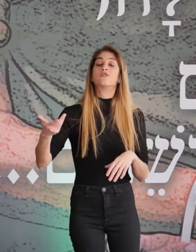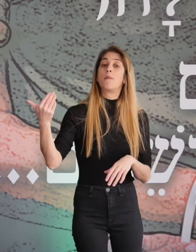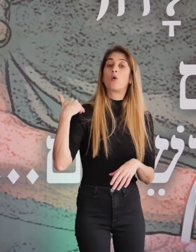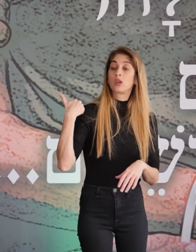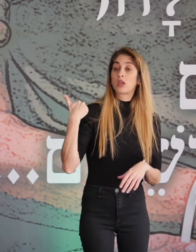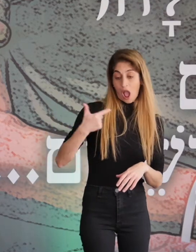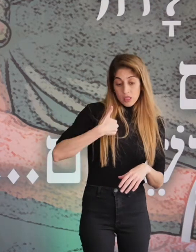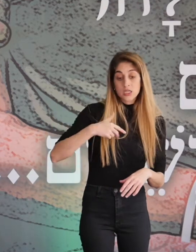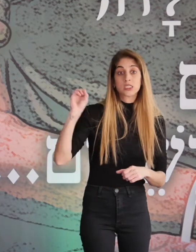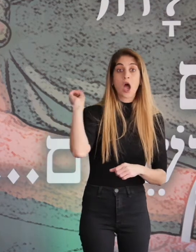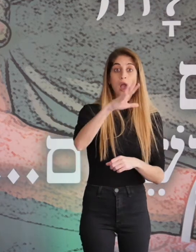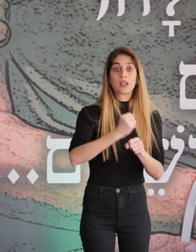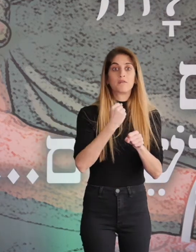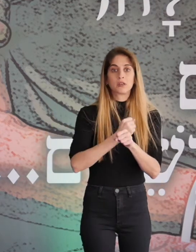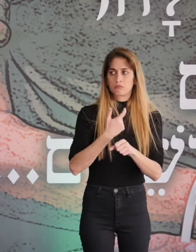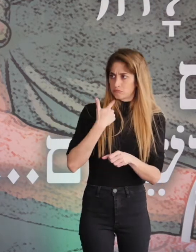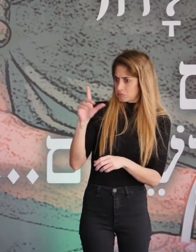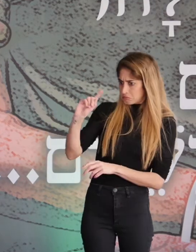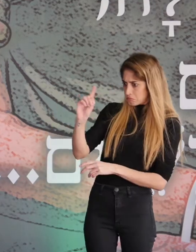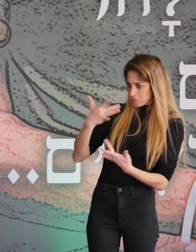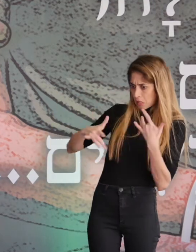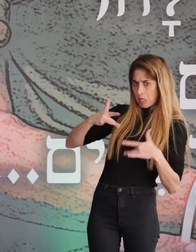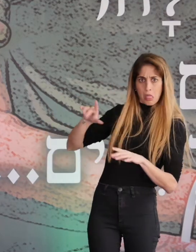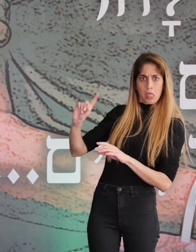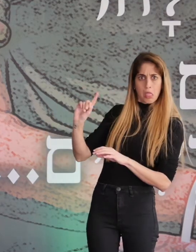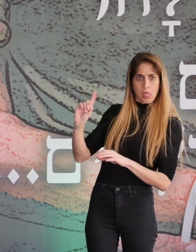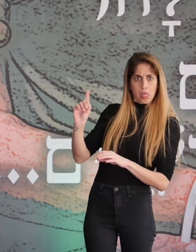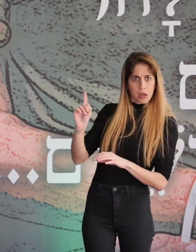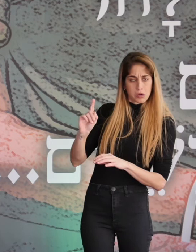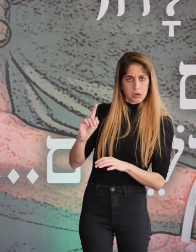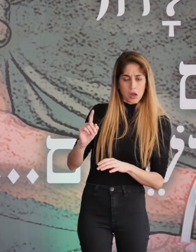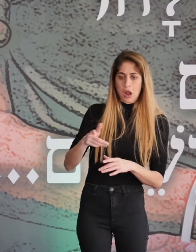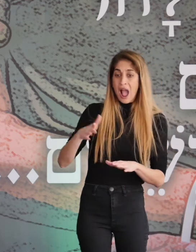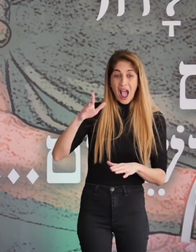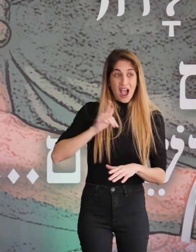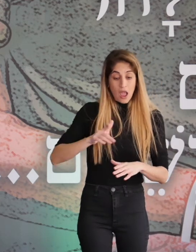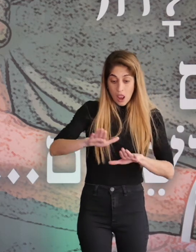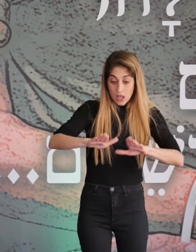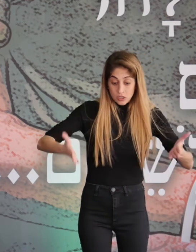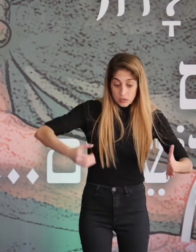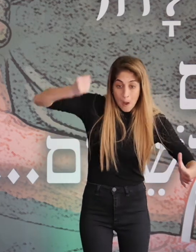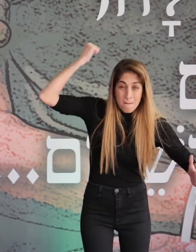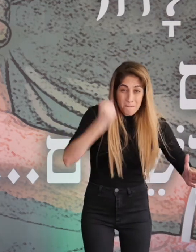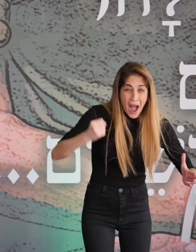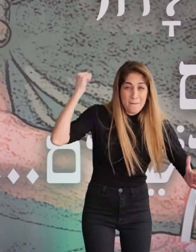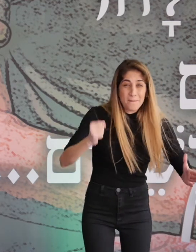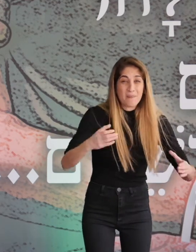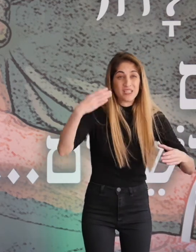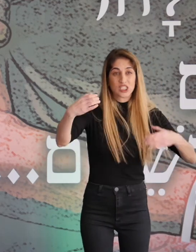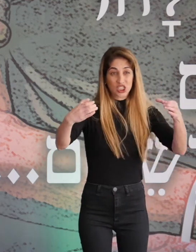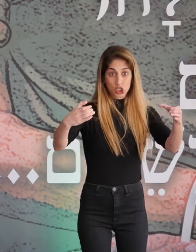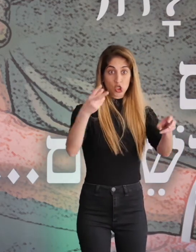אבנים. כשהכחשתי שהייתי בהפגנה, הוא היכה בשולחן וניפץ שתי כוסות זכוכית על